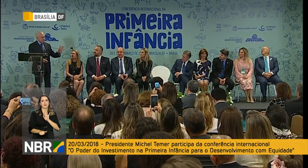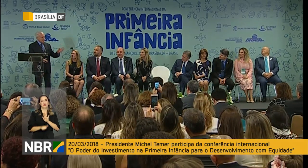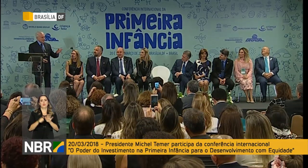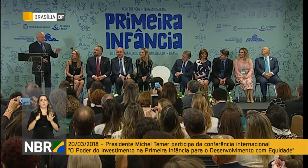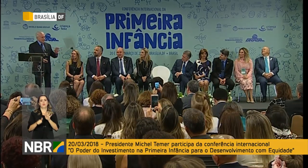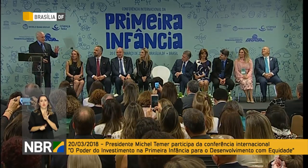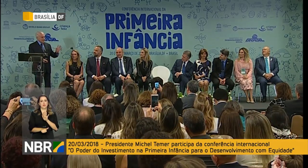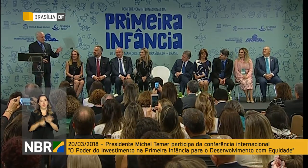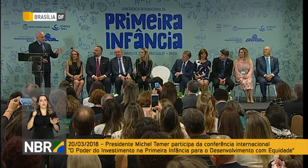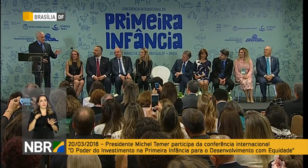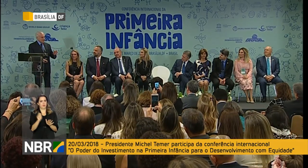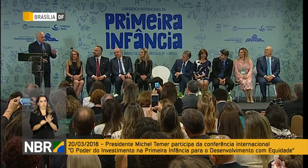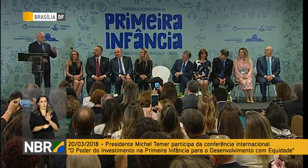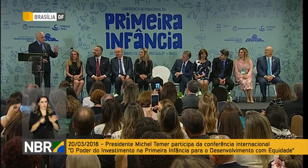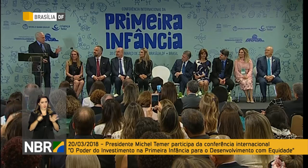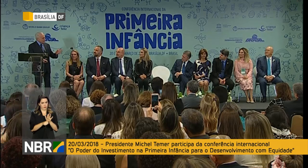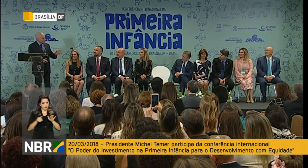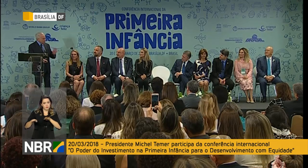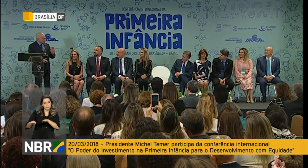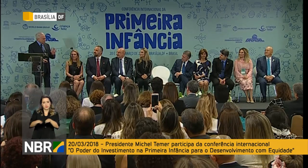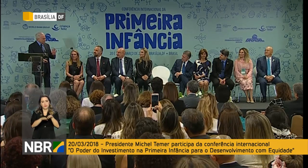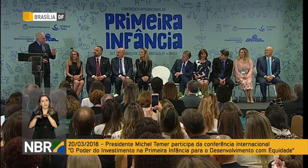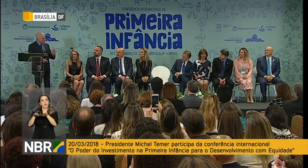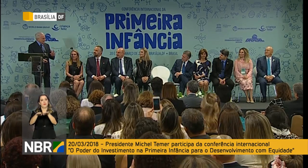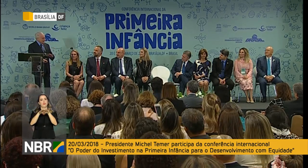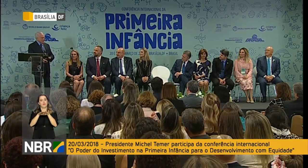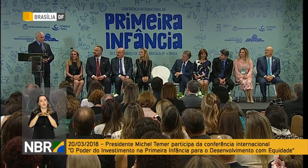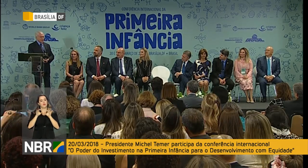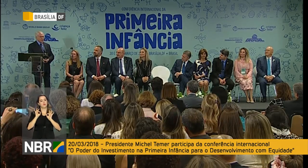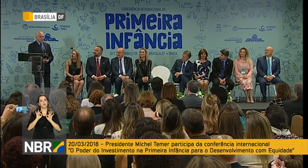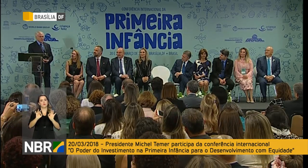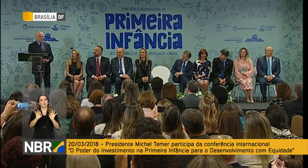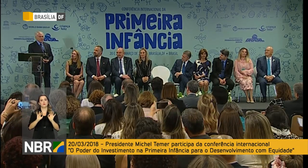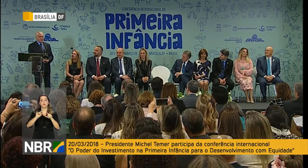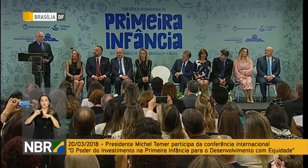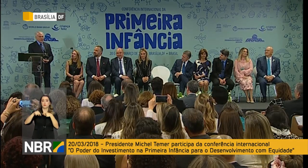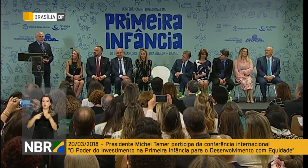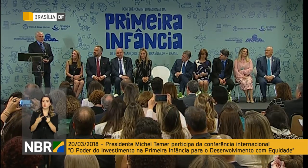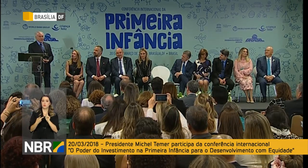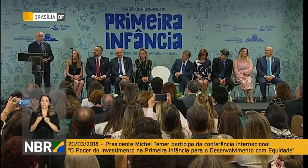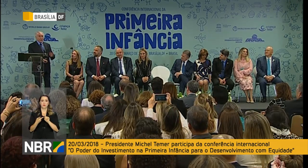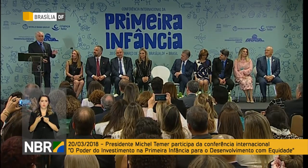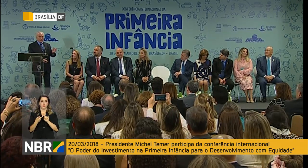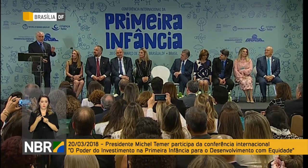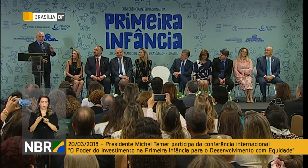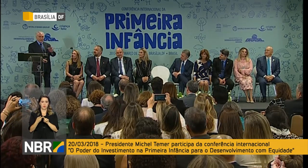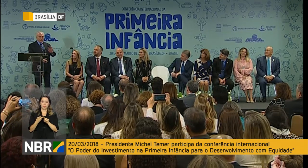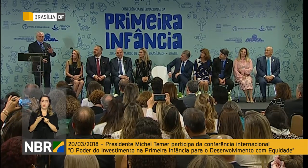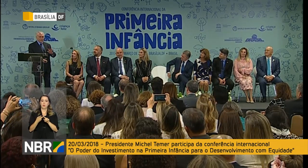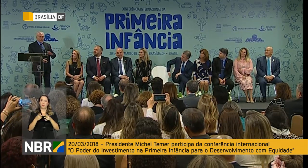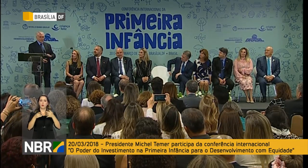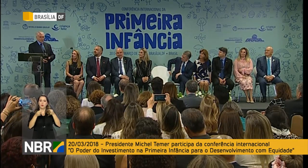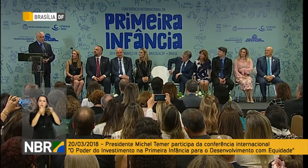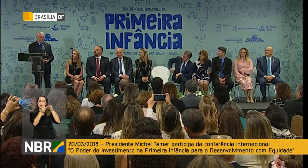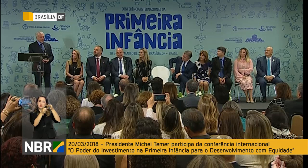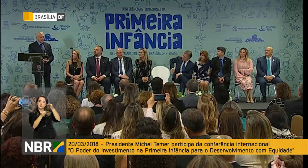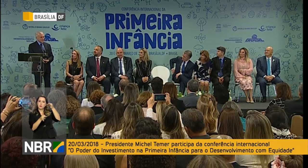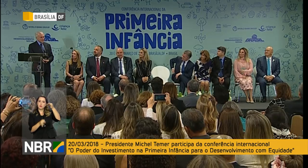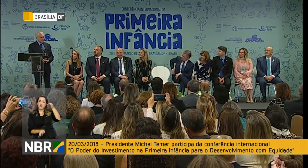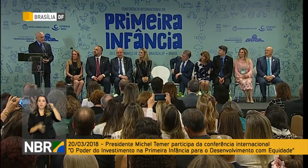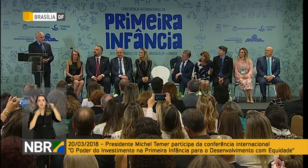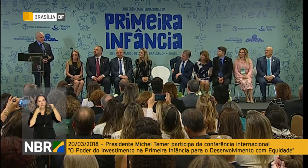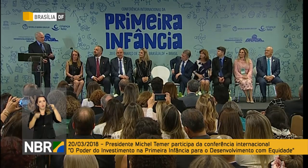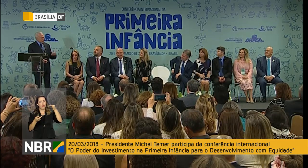primeiro, a harmonia com que ele fez o seu discurso. Segundo, a sequência que deu à sua